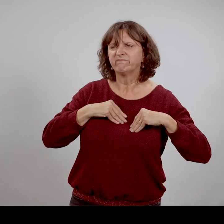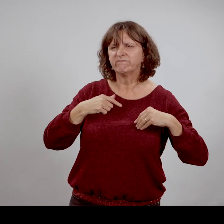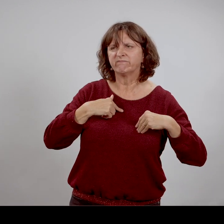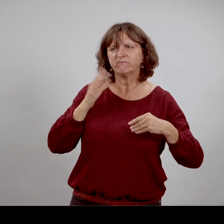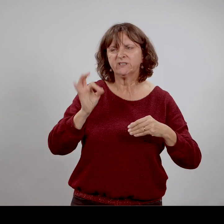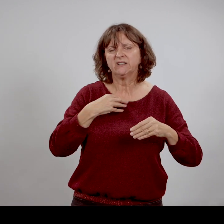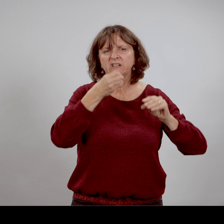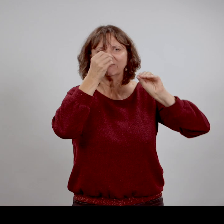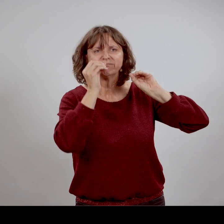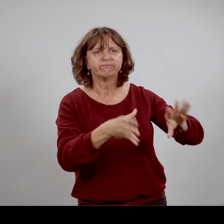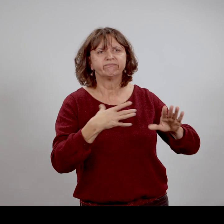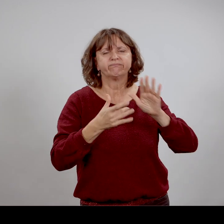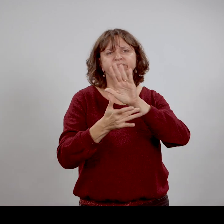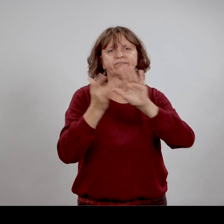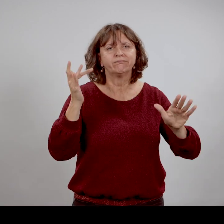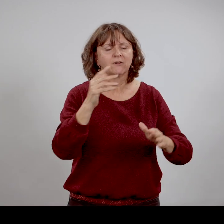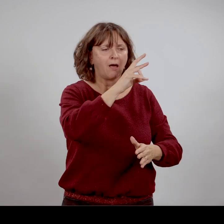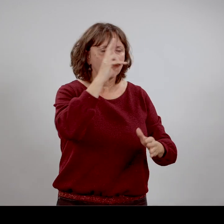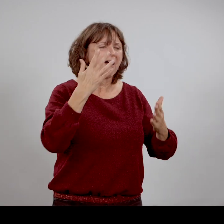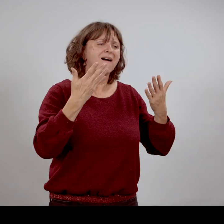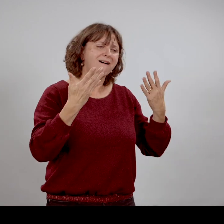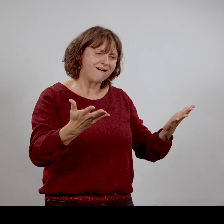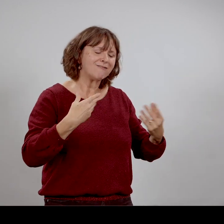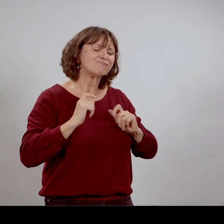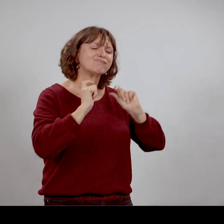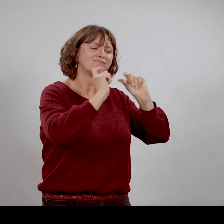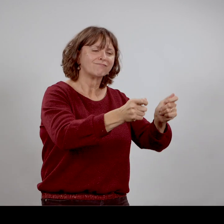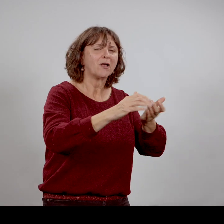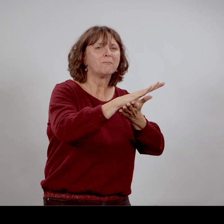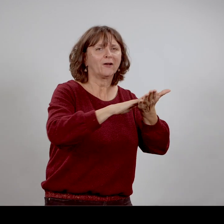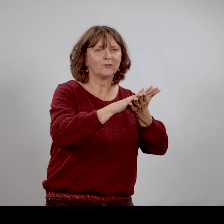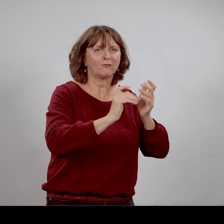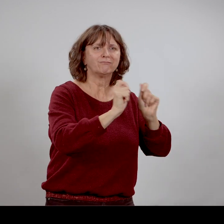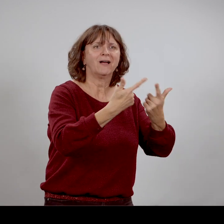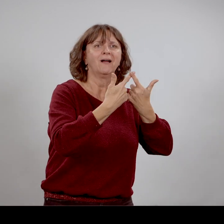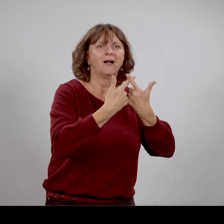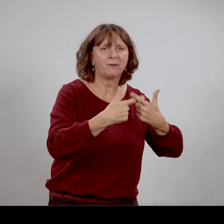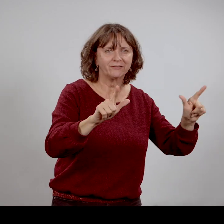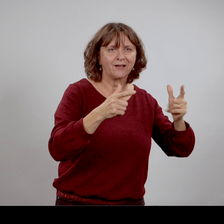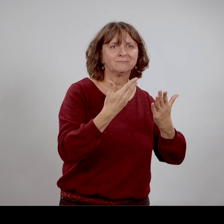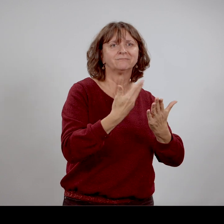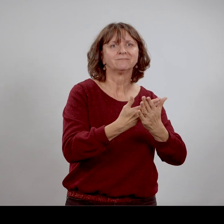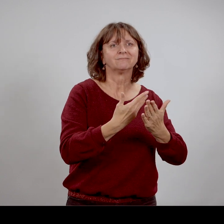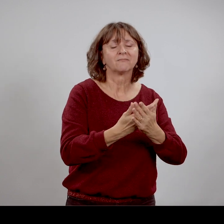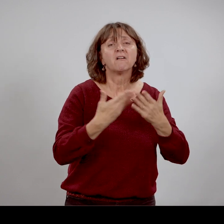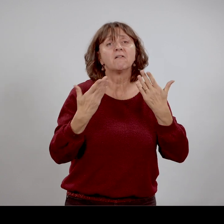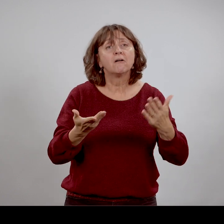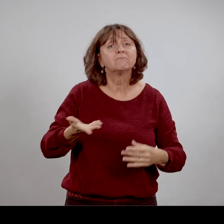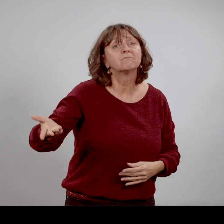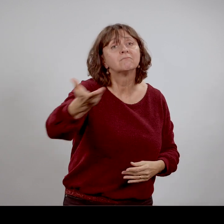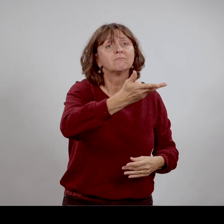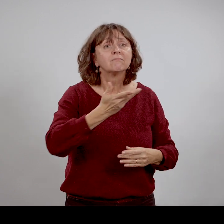obtint enfin le pardon de la reine. Auditeurs, ne cherchez pas d'excuses.